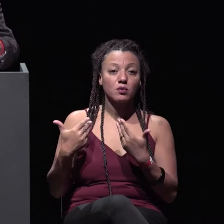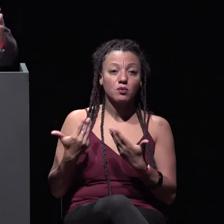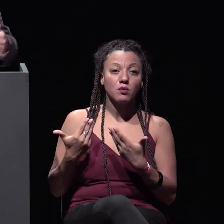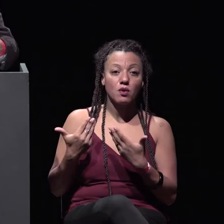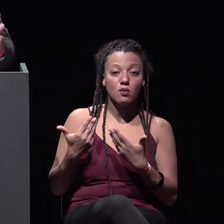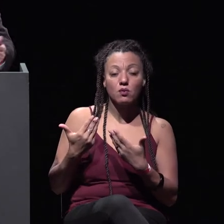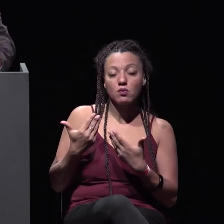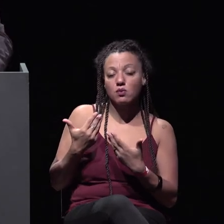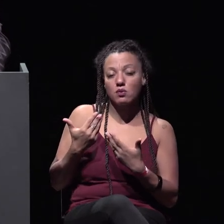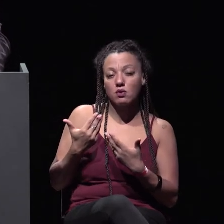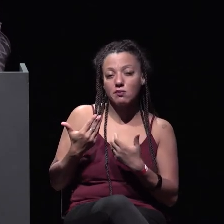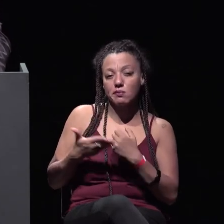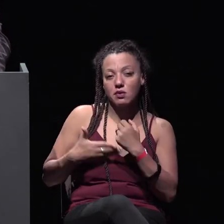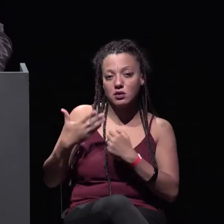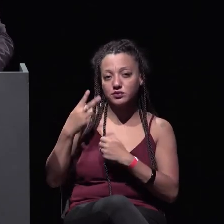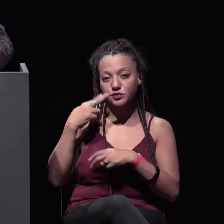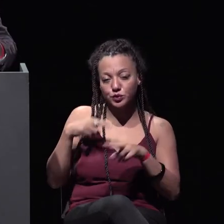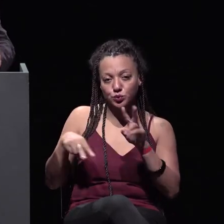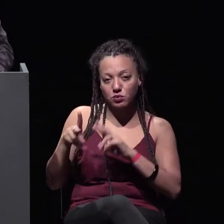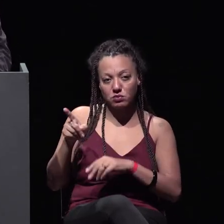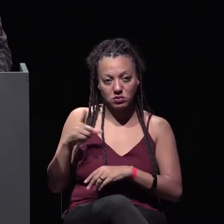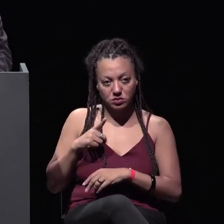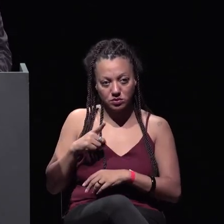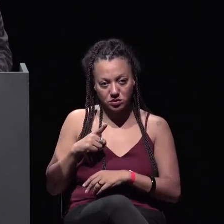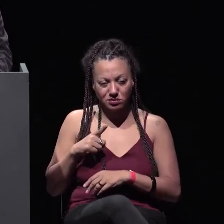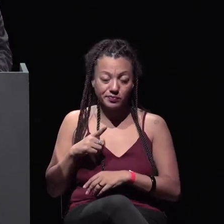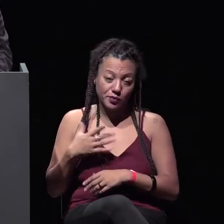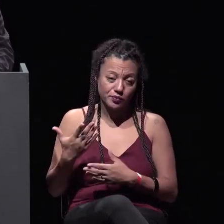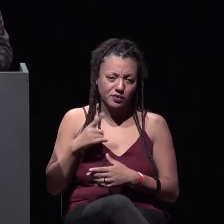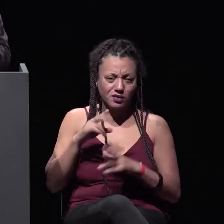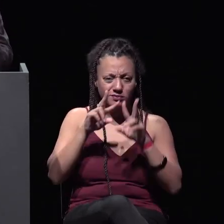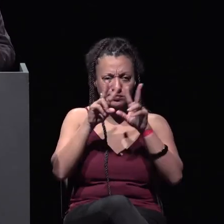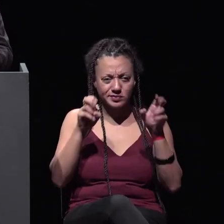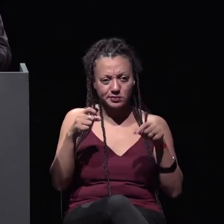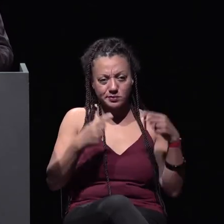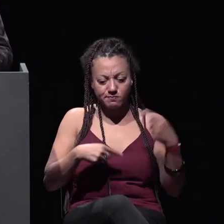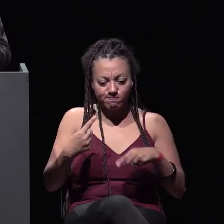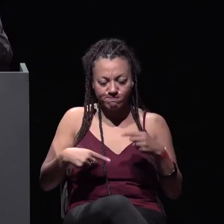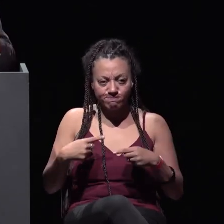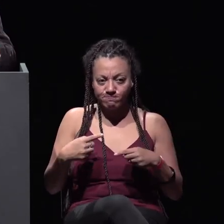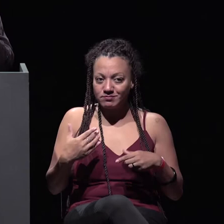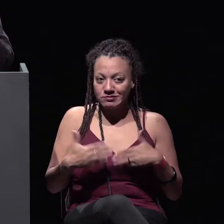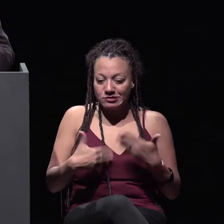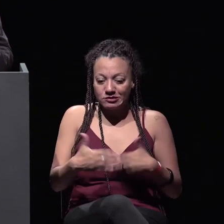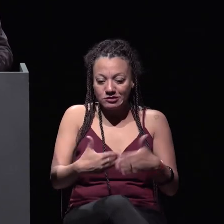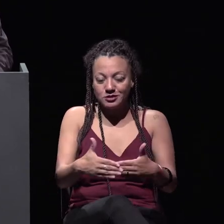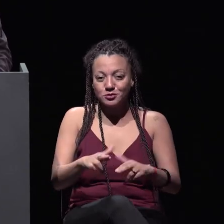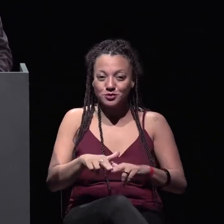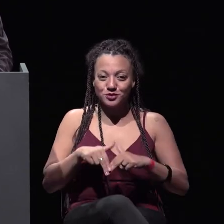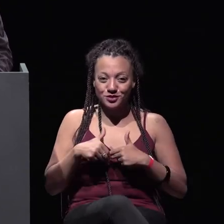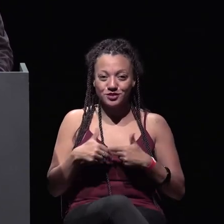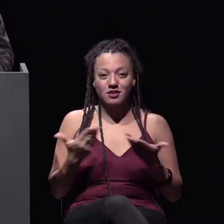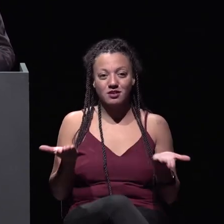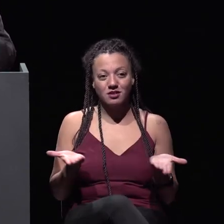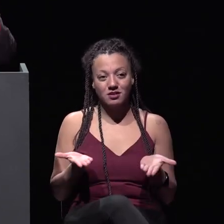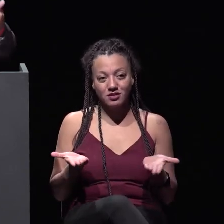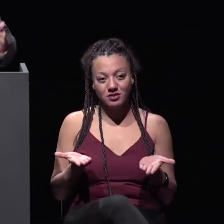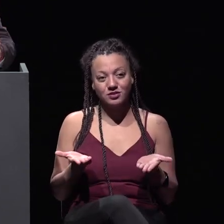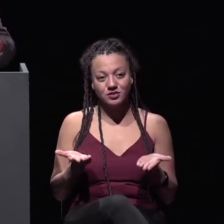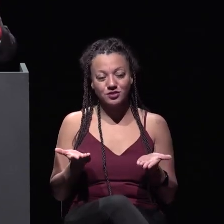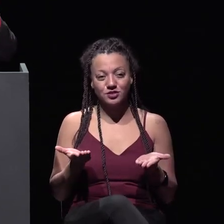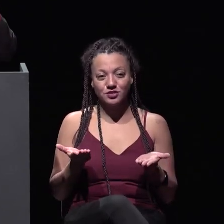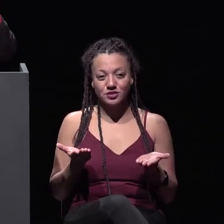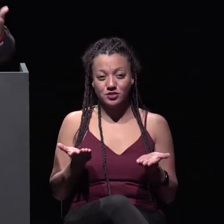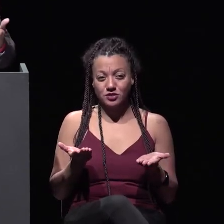esse tipo de discussão uma discussão ainda sempre é em andamento e há um que nos move muitas vezes quando nos